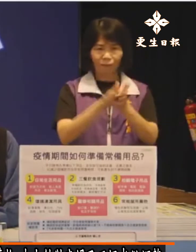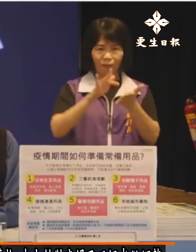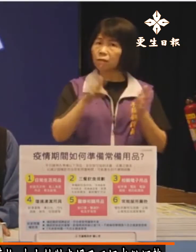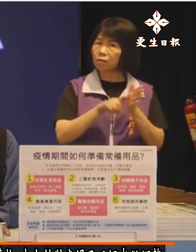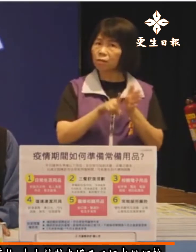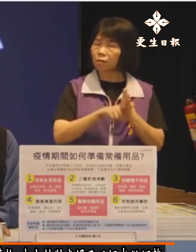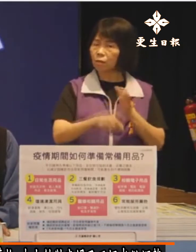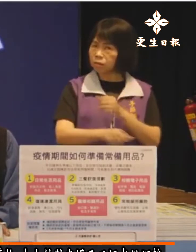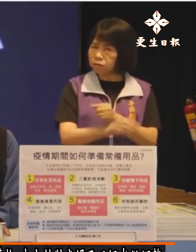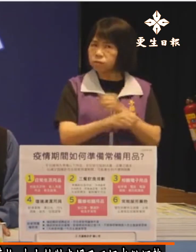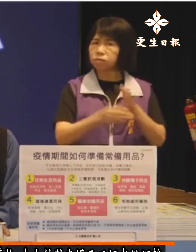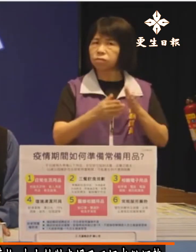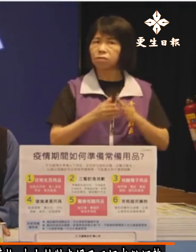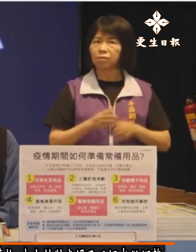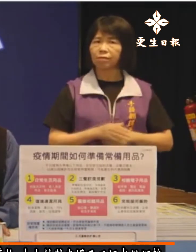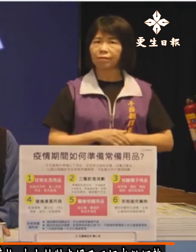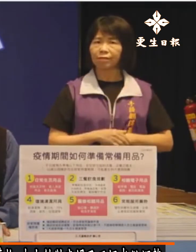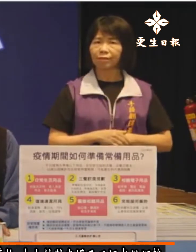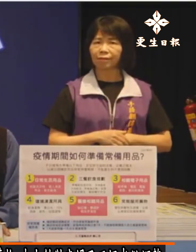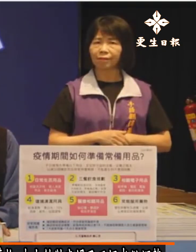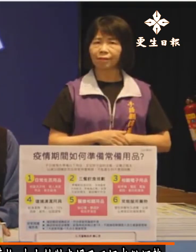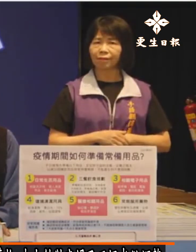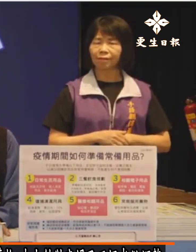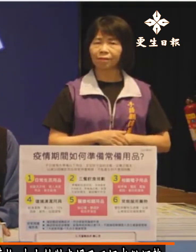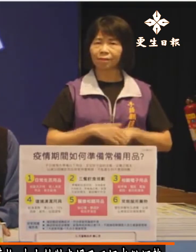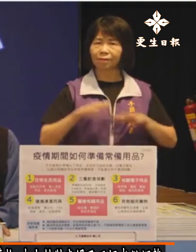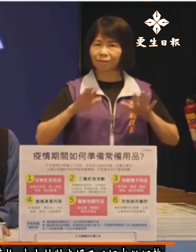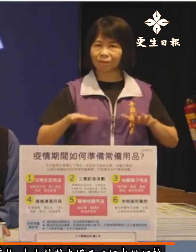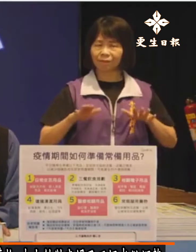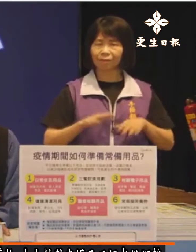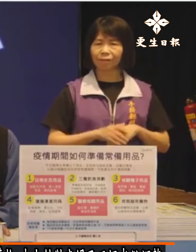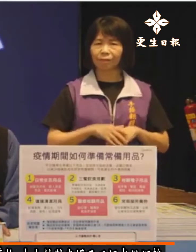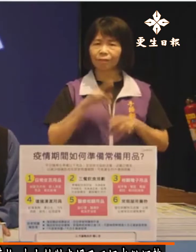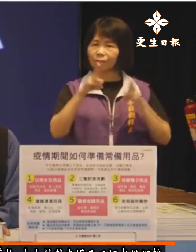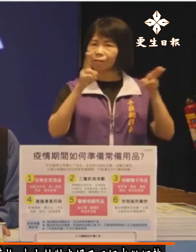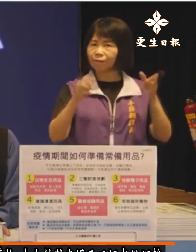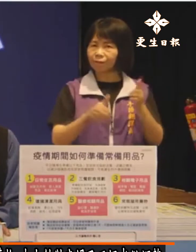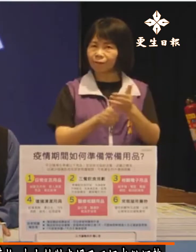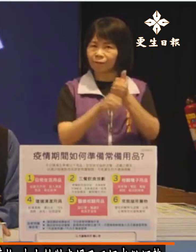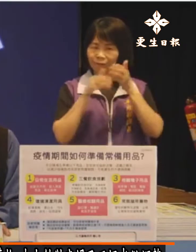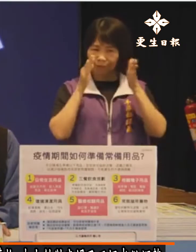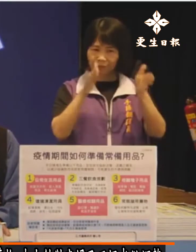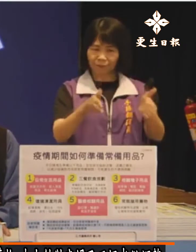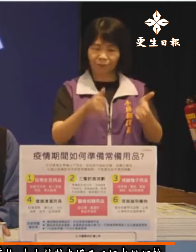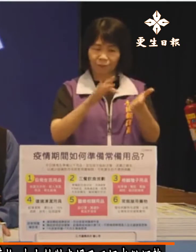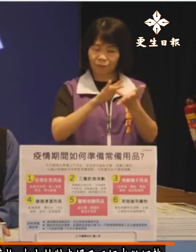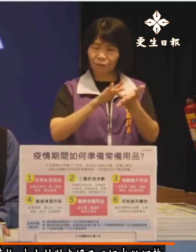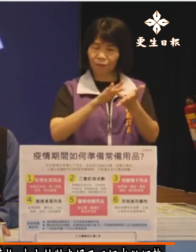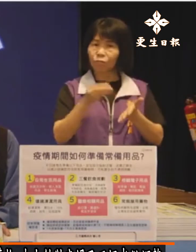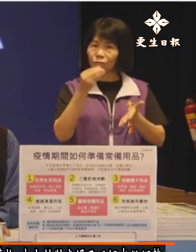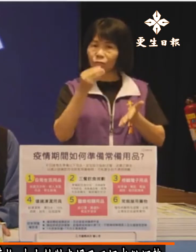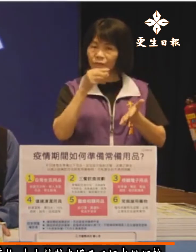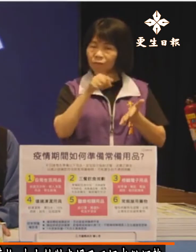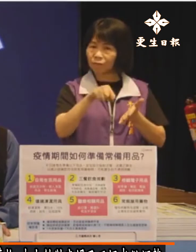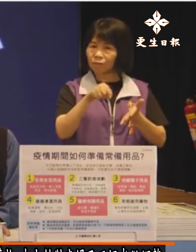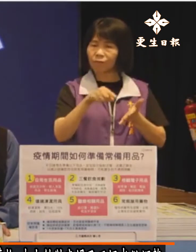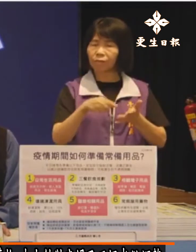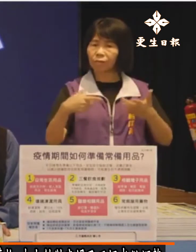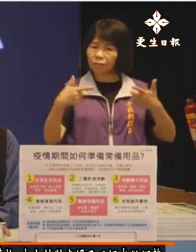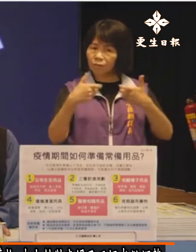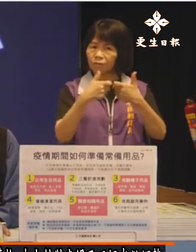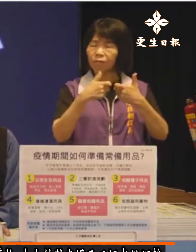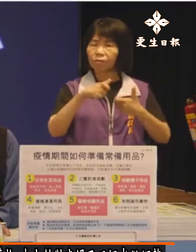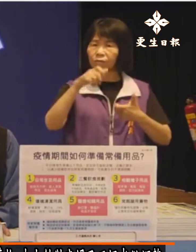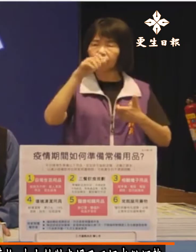病毒药物。我们今天中央疫情指挥中心对于口服抗病毒药物， 它的适应症有做了一些调整，有一个调